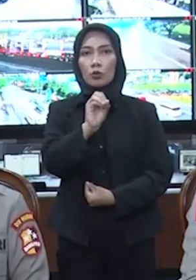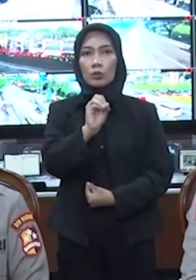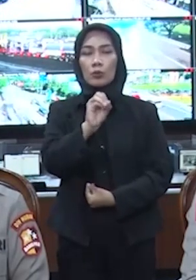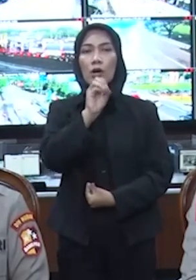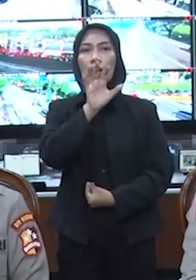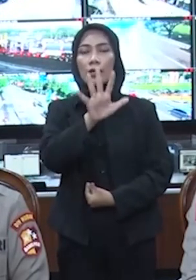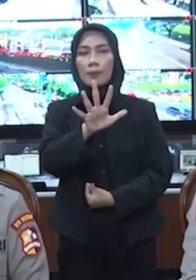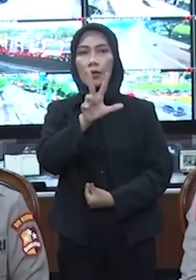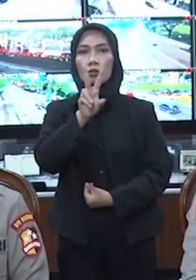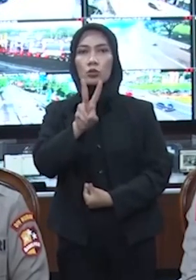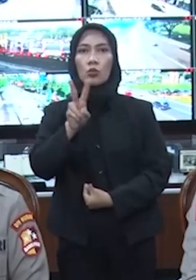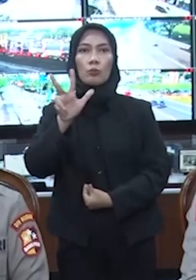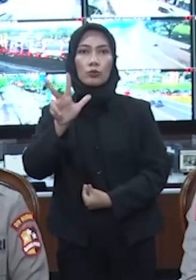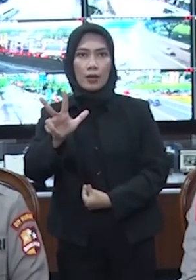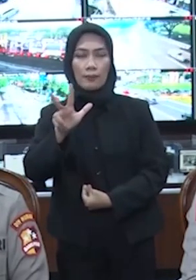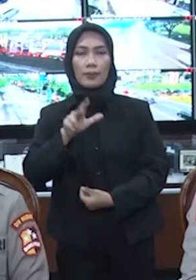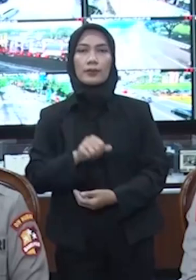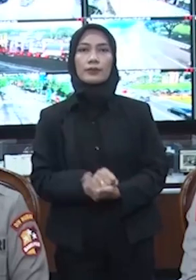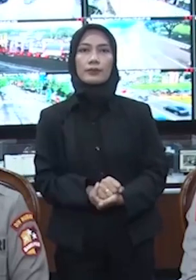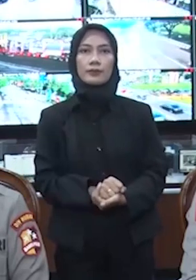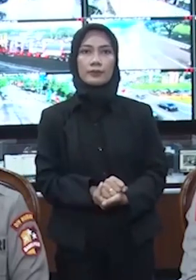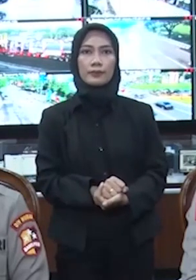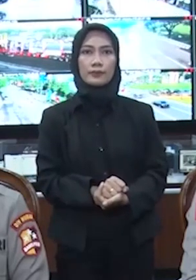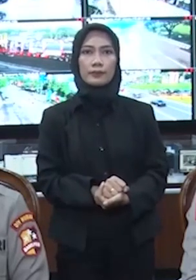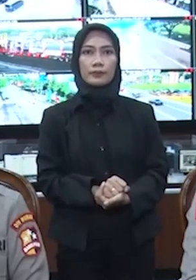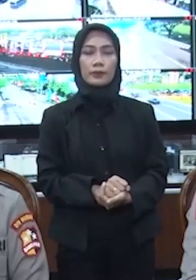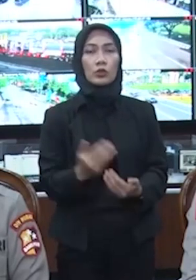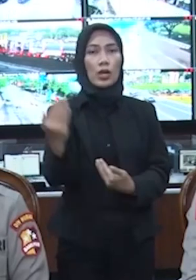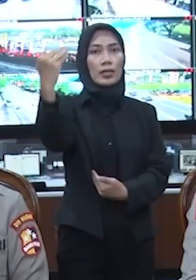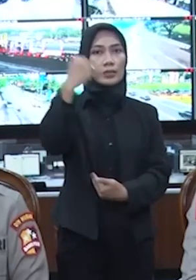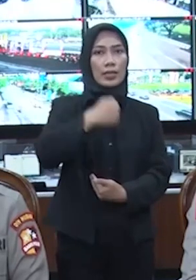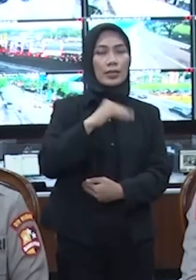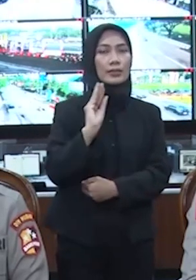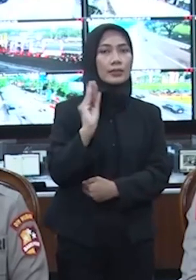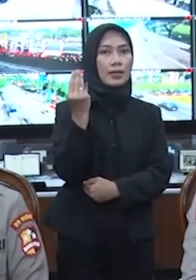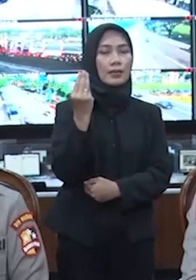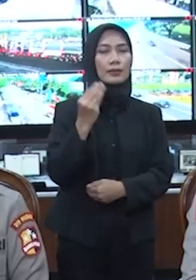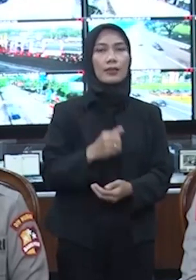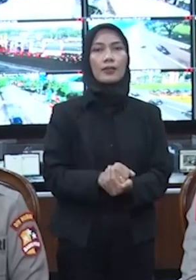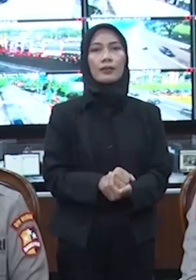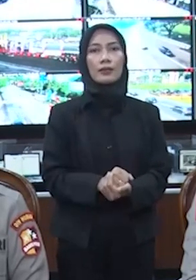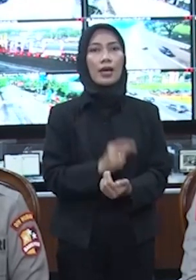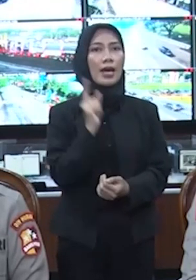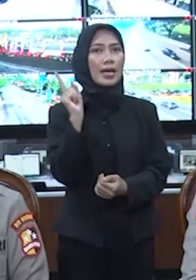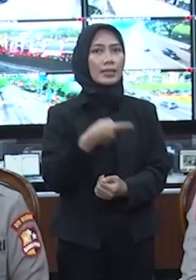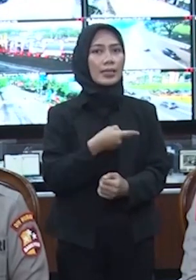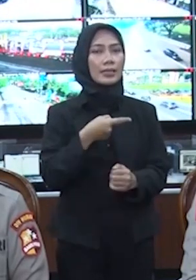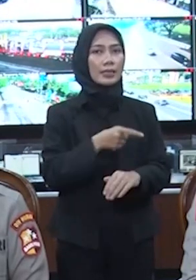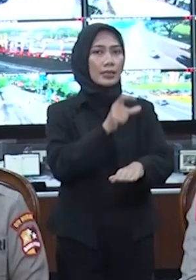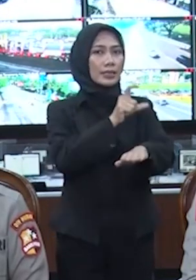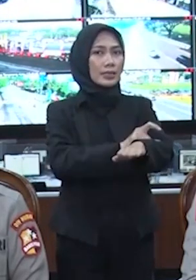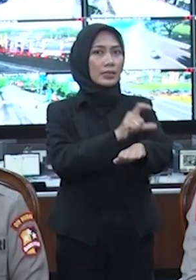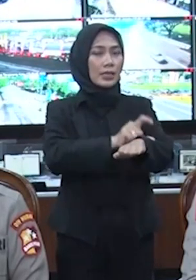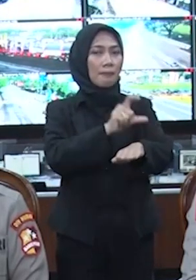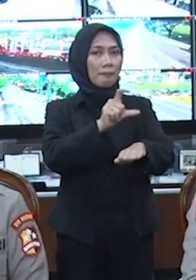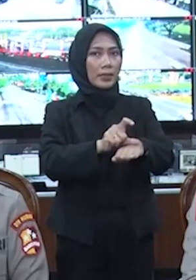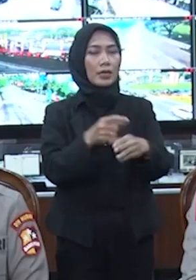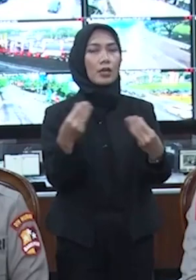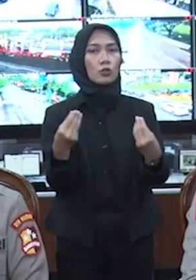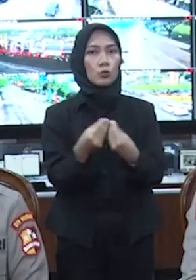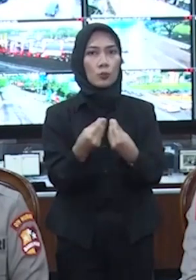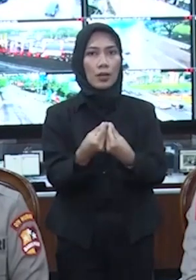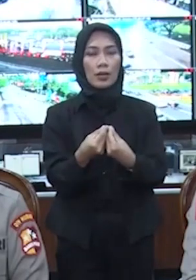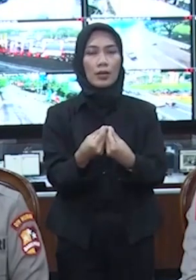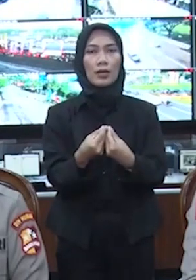30.528 kendaraan Sedangkan untuk yang masuk Jakarta melalui GT Cikampek utama sebanyak